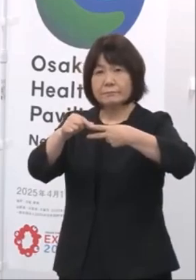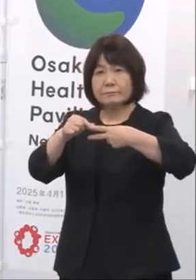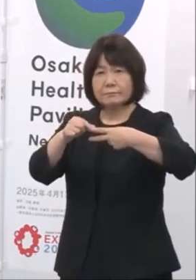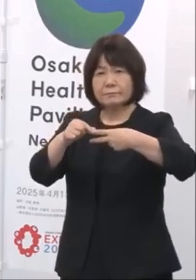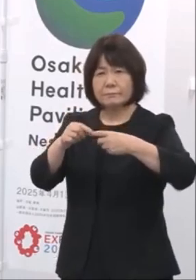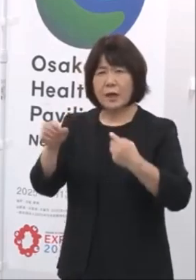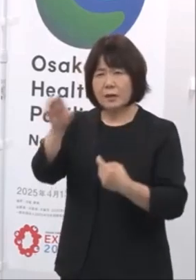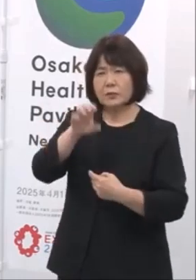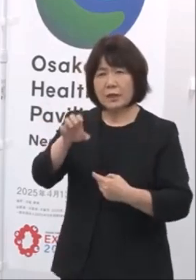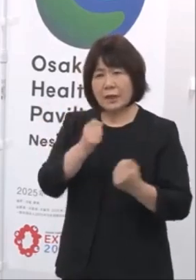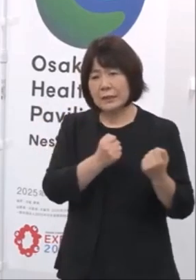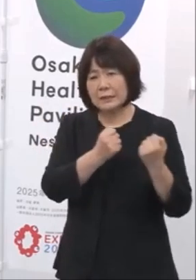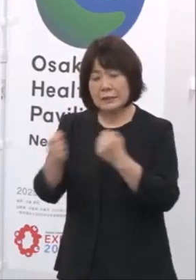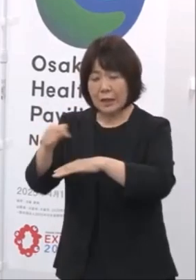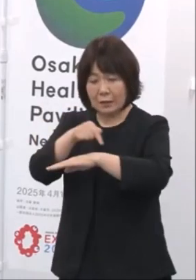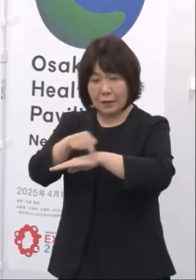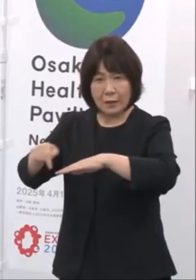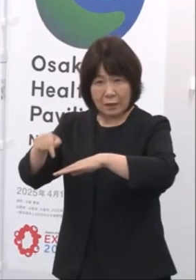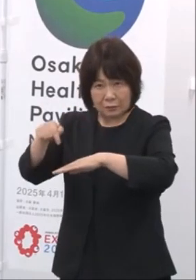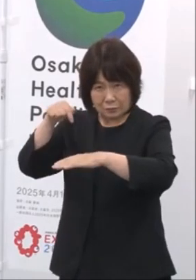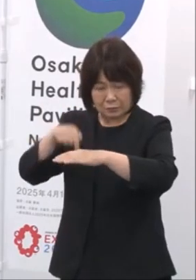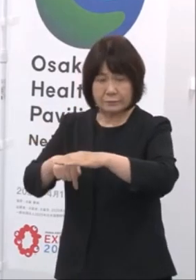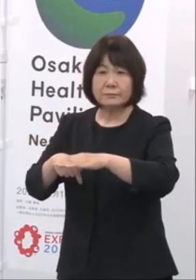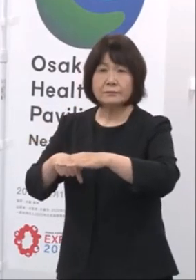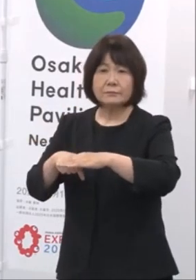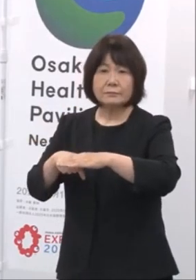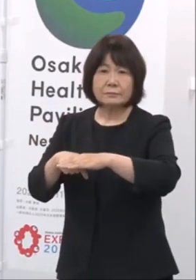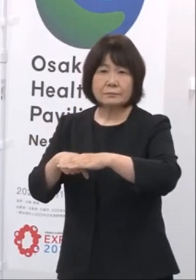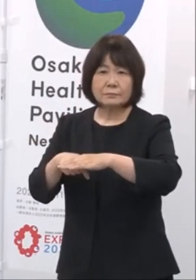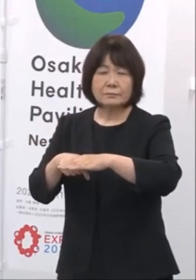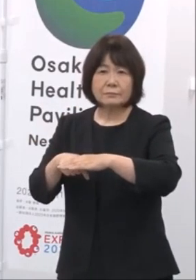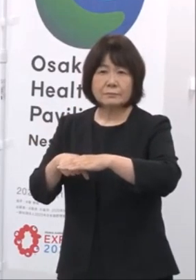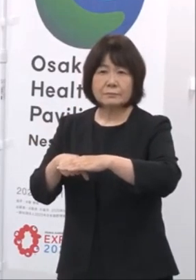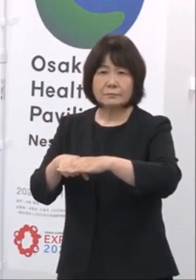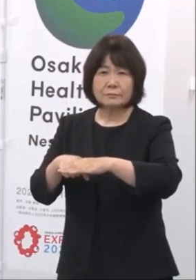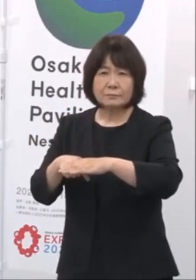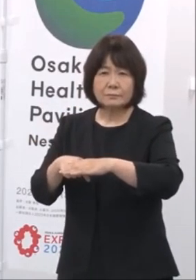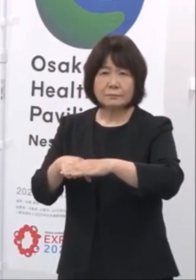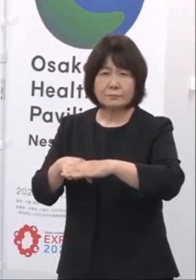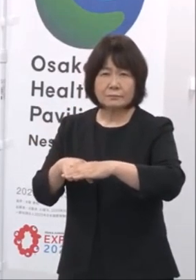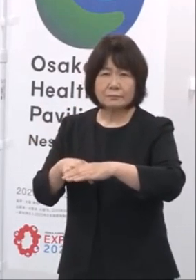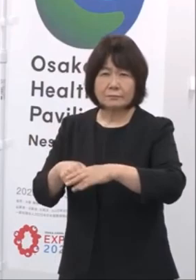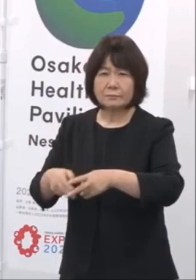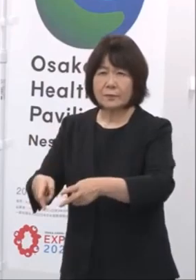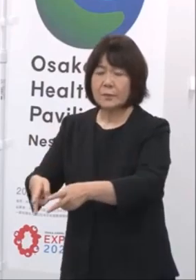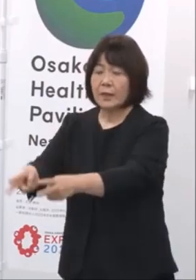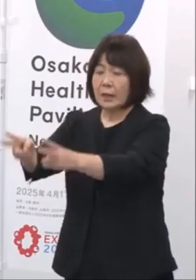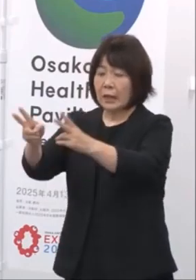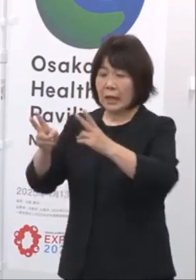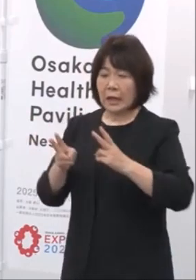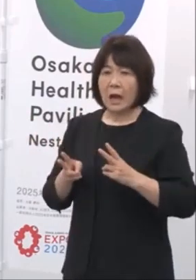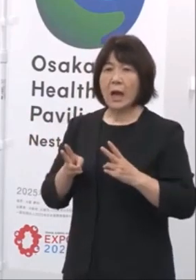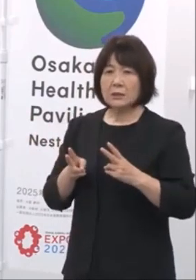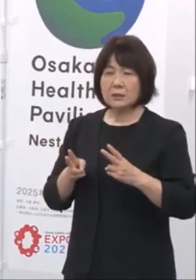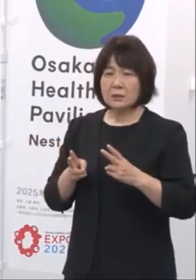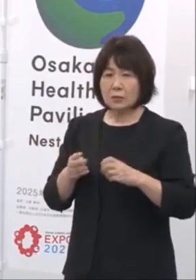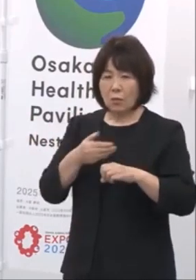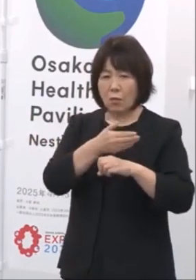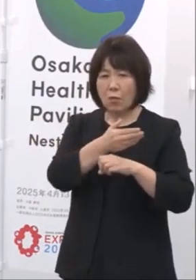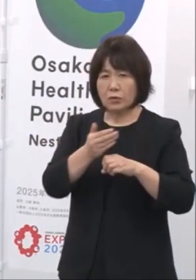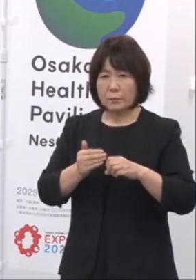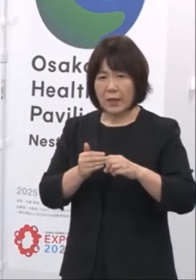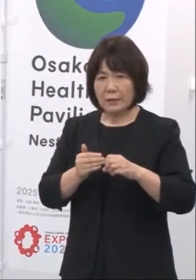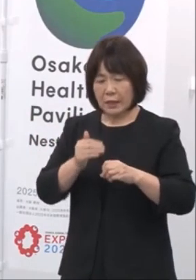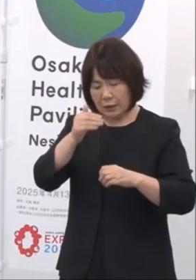回も聞いてますけど、避難計画のところで、橋と夢前大橋ですね、夢前大橋と夢崎トンネ